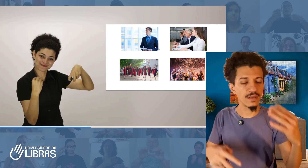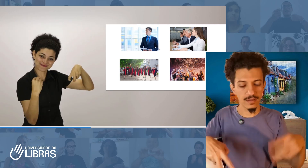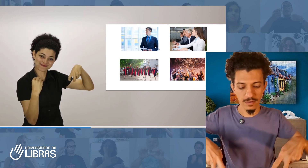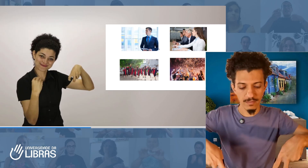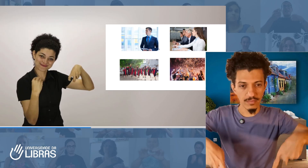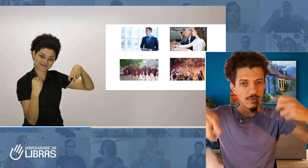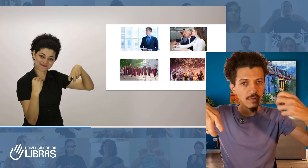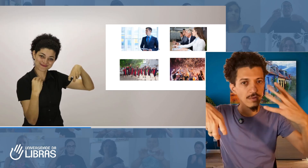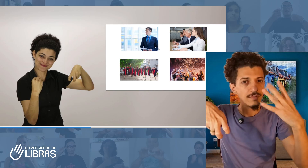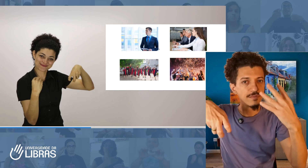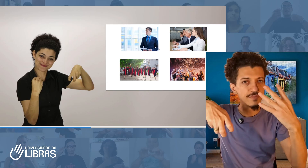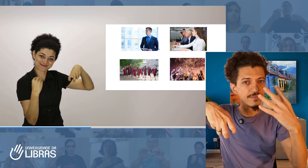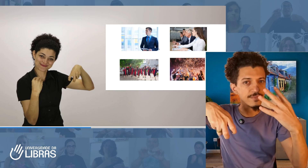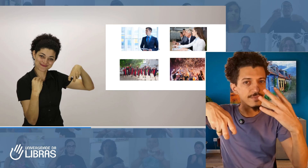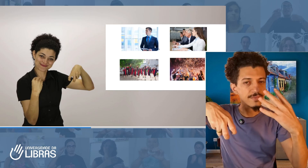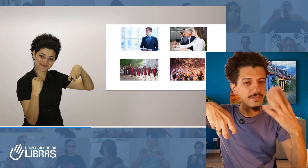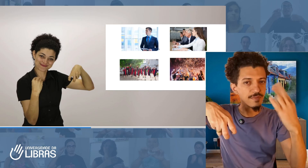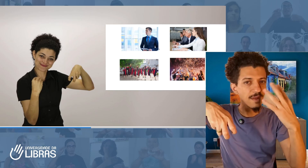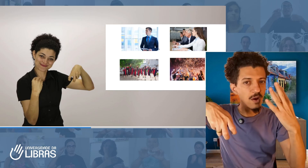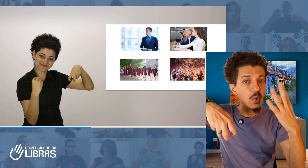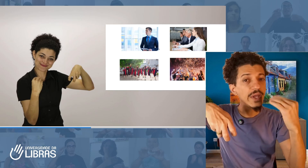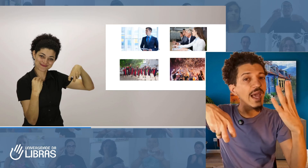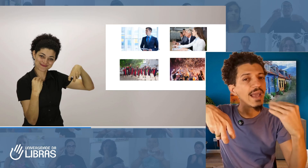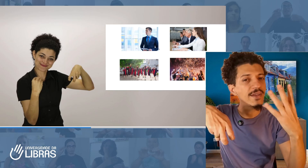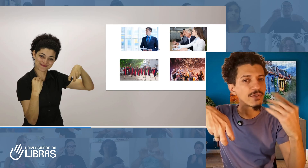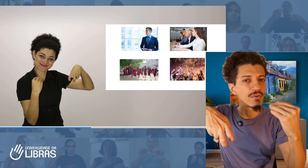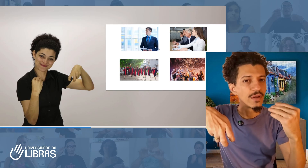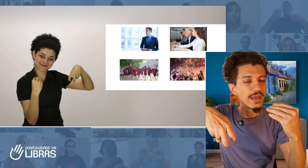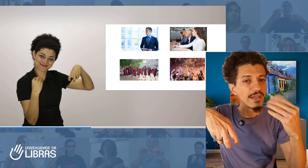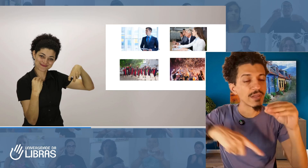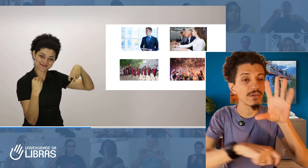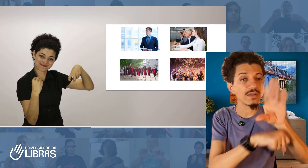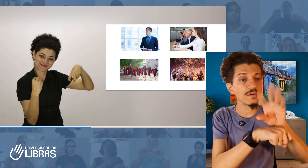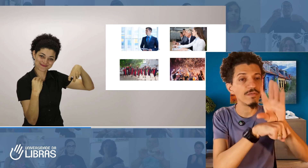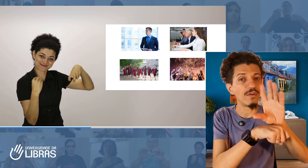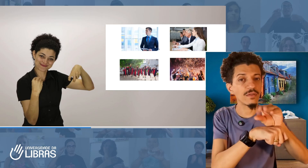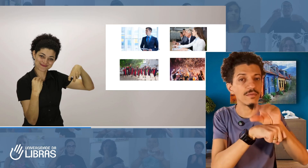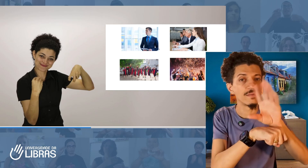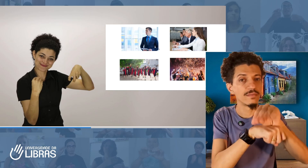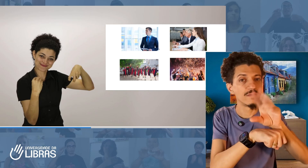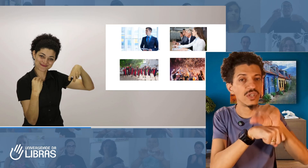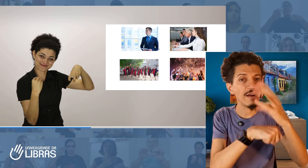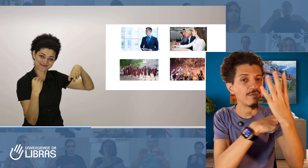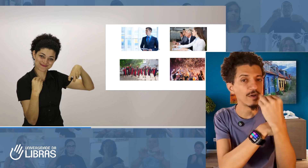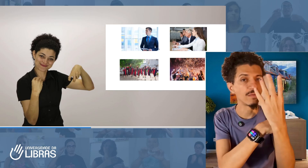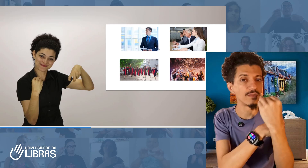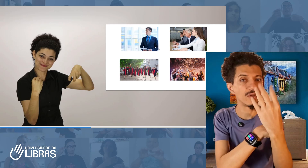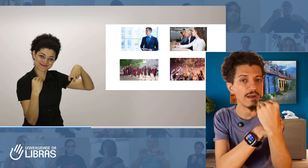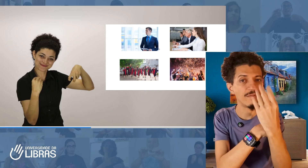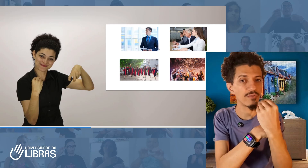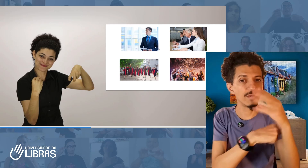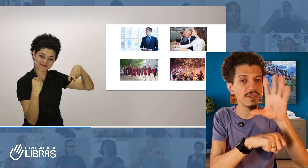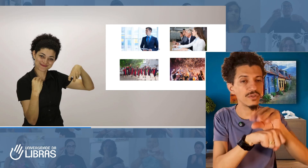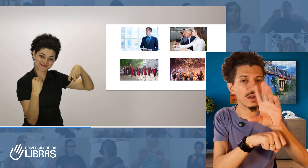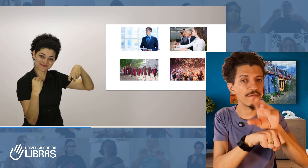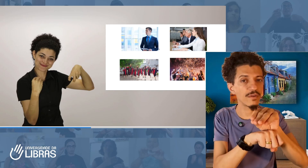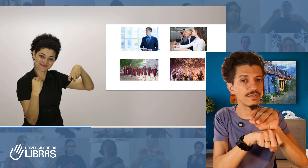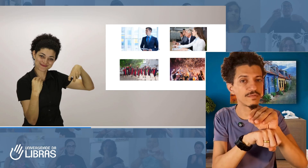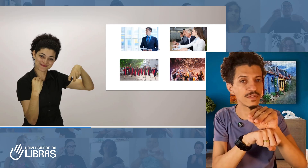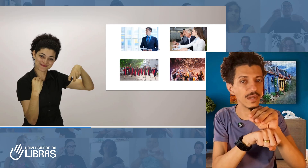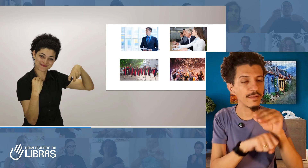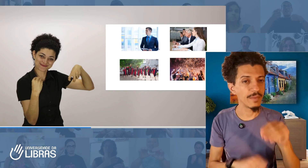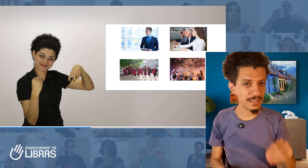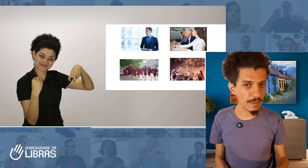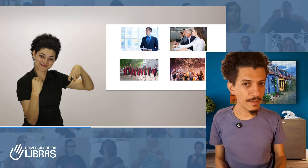isso aqui. Então, pulou. O que é isso? Isso aqui é o sinal de foto. Tirar foto de mim, tirar foto